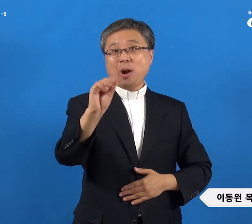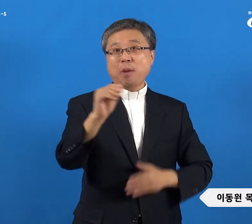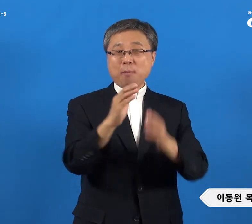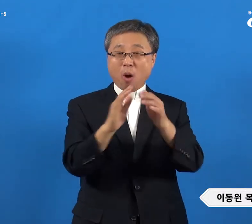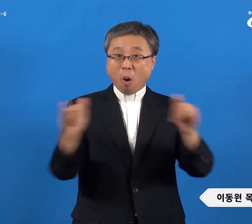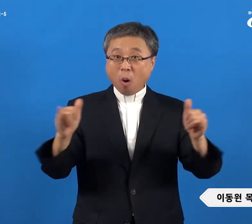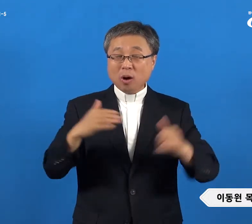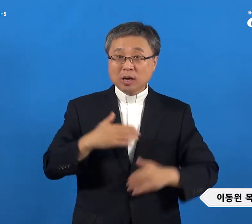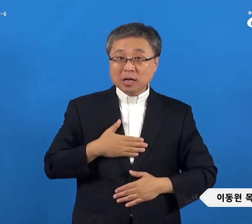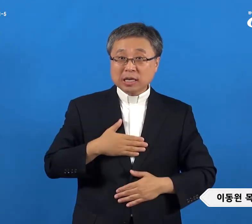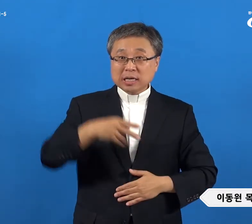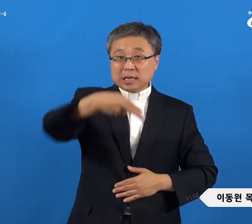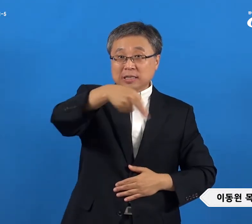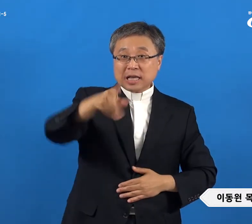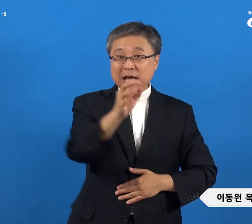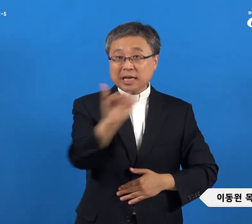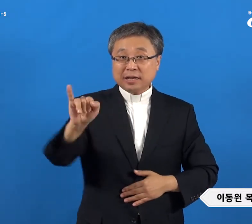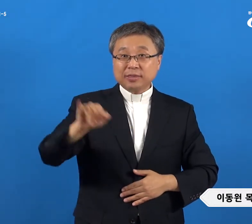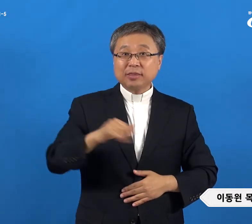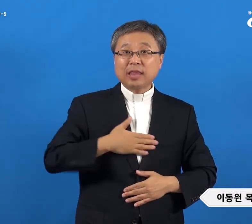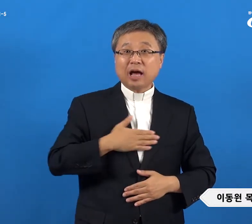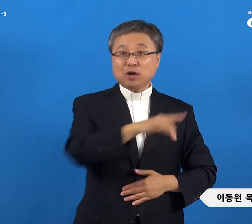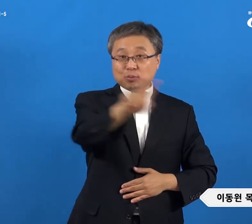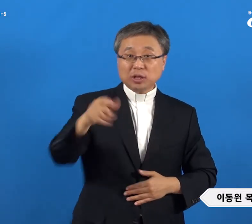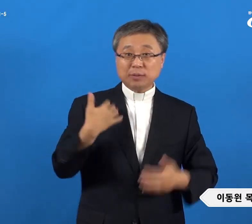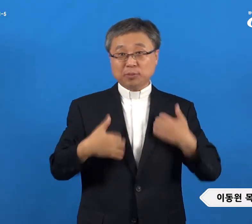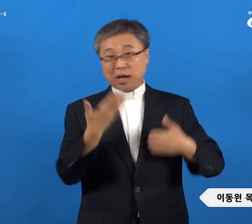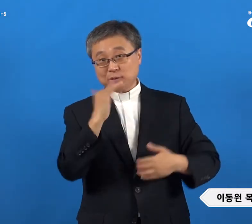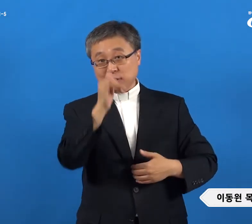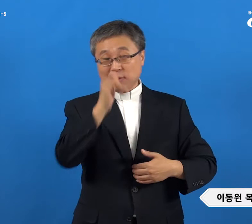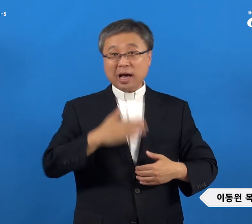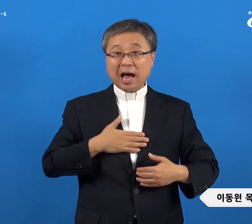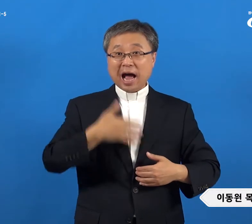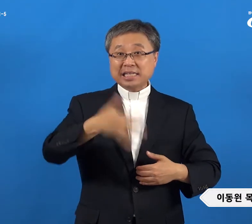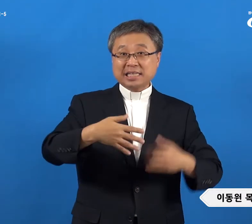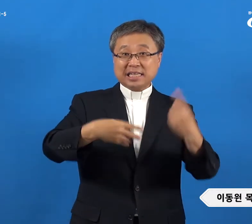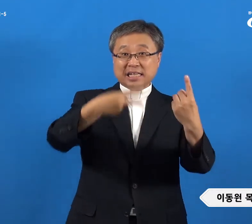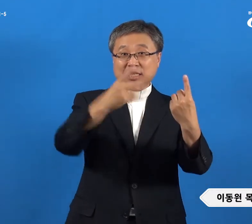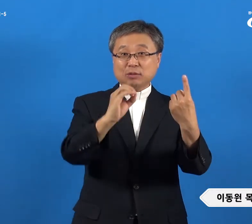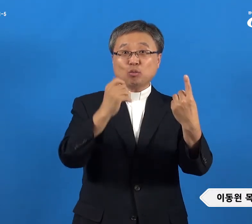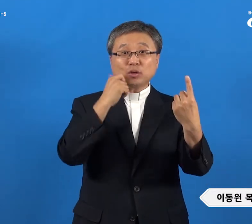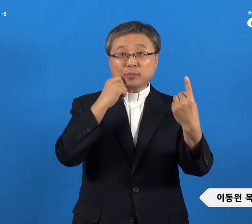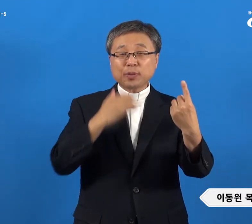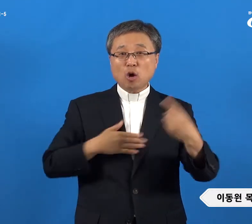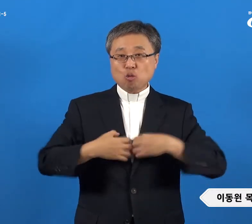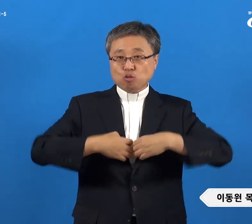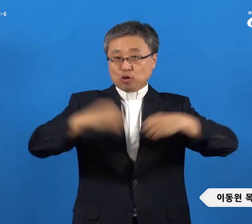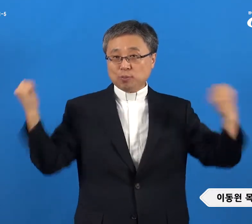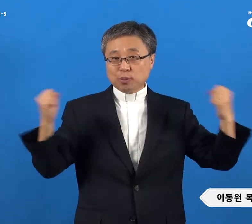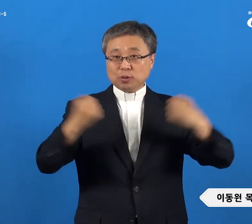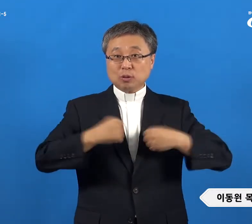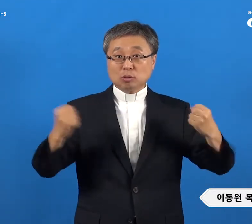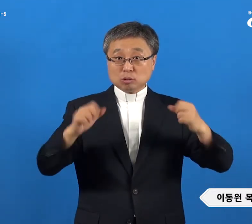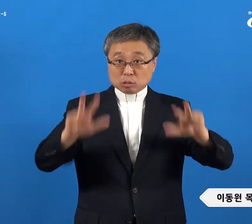싸이가 외치기를, 내가 여러분을 기쁘게 할 수가 있다면 아직 1등 못했지만 나는 우통도 벗을 수 있어. 그래, 벗었다고